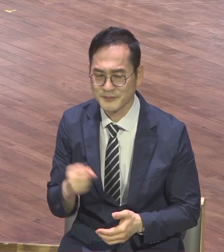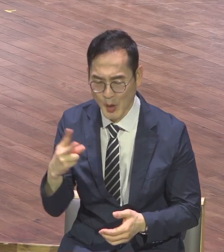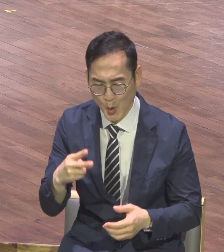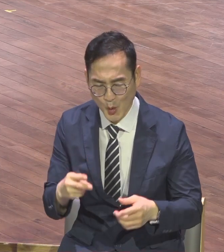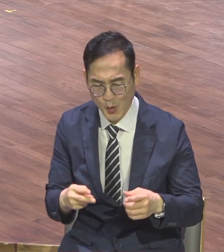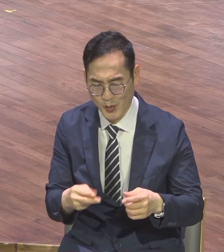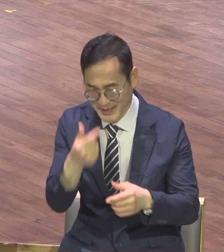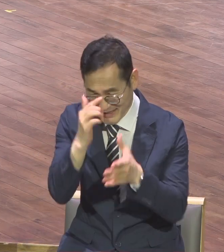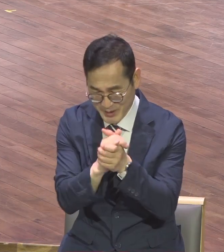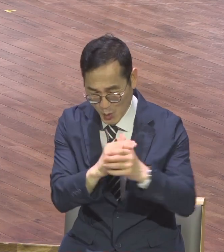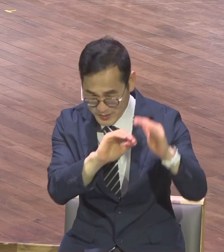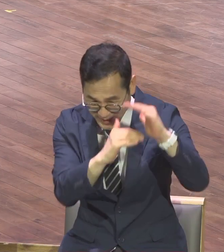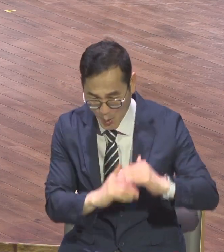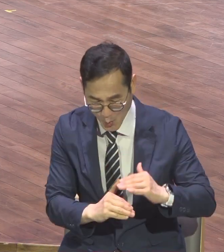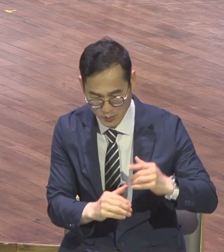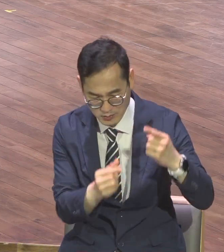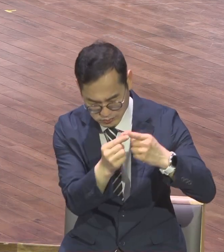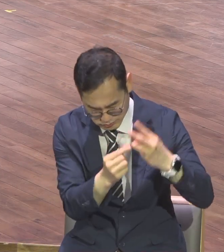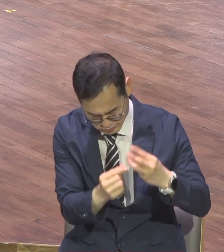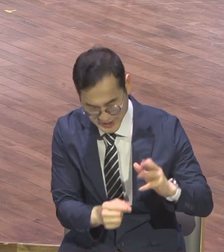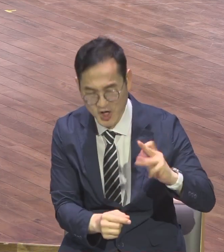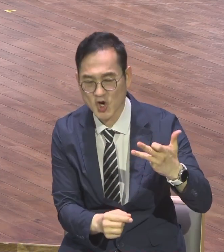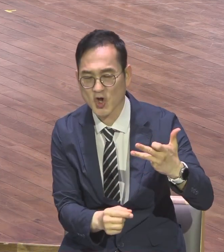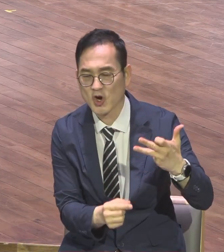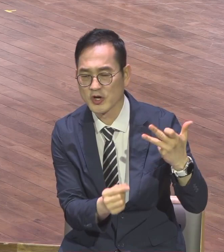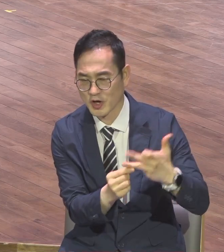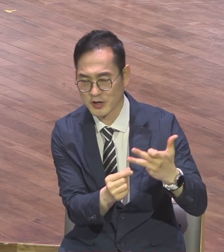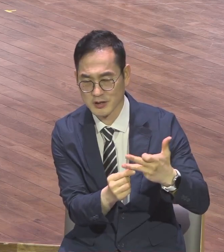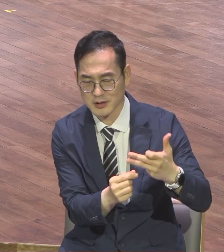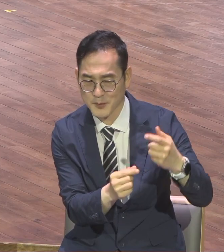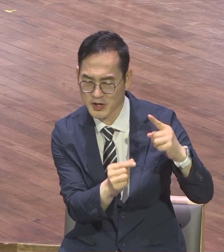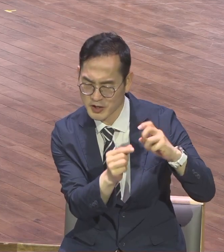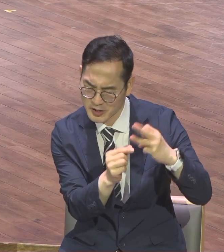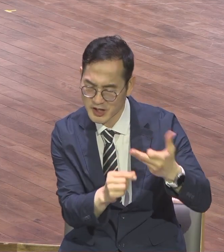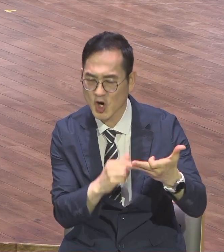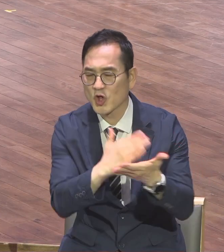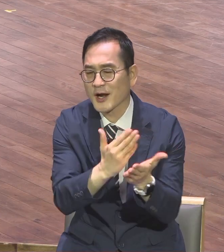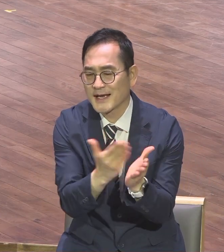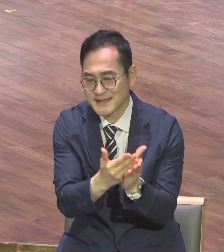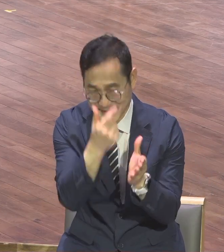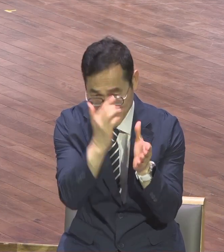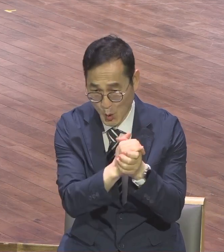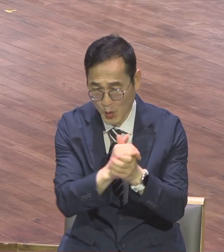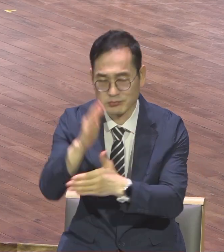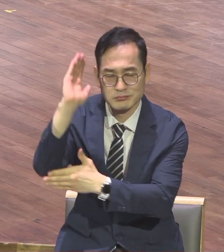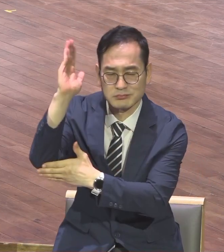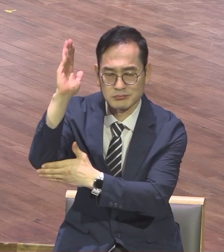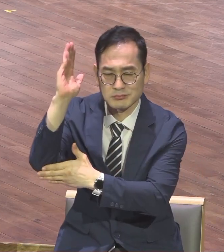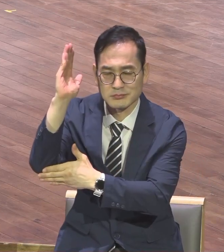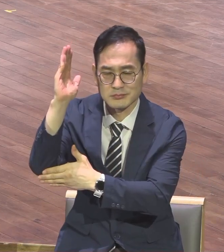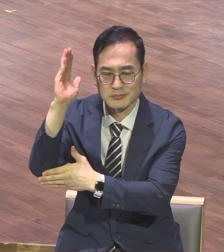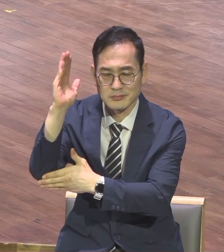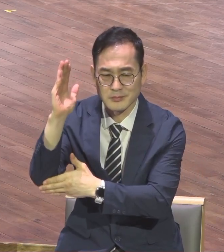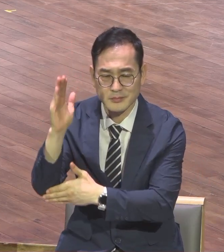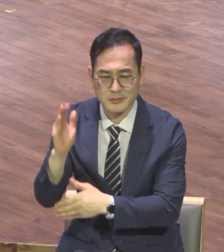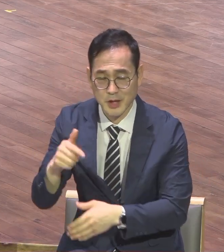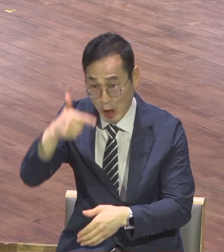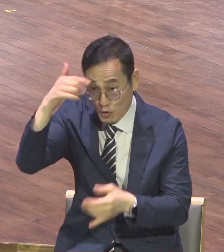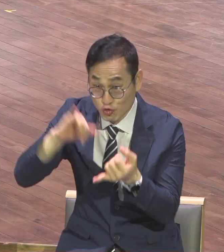주제의 기도문을 통해서 기도를 드립니다. 이어서 이 구약 성경 두 곳을 낭독하는 순서로 진행이